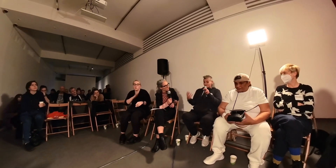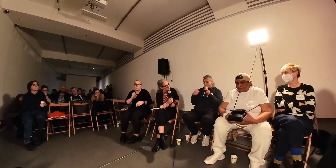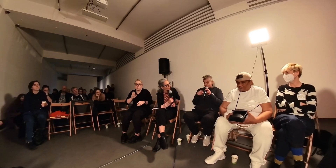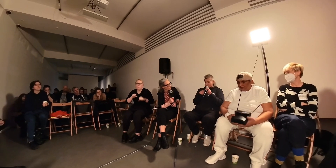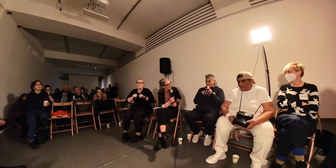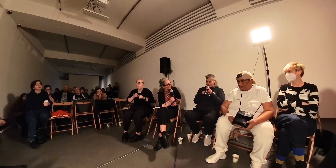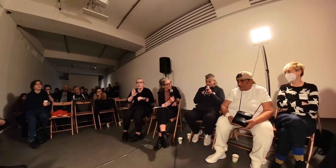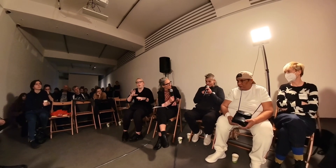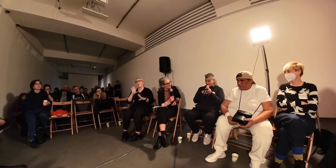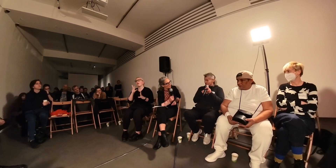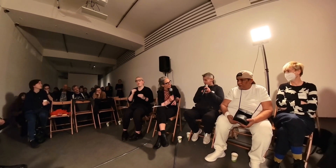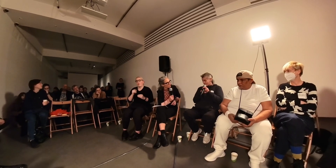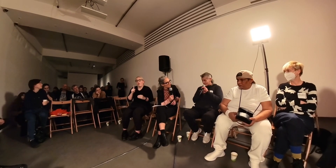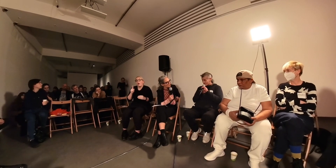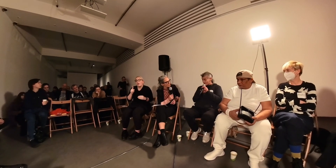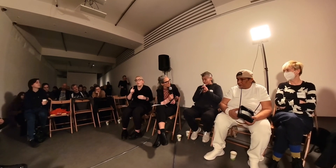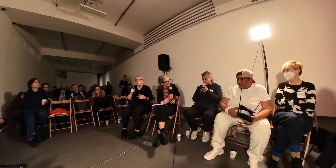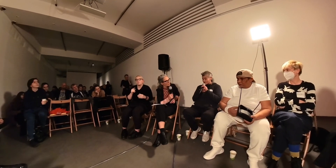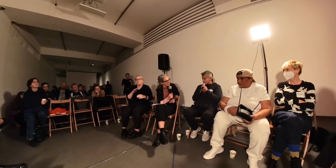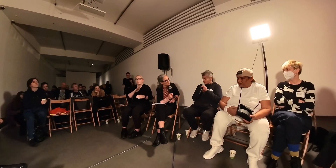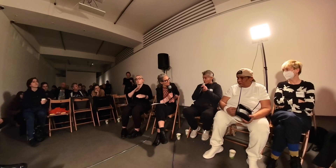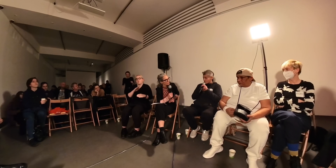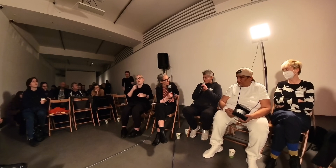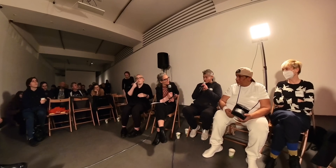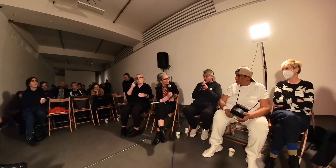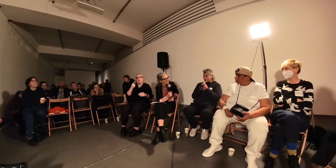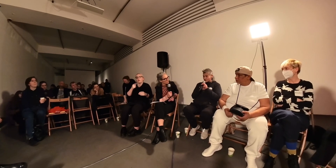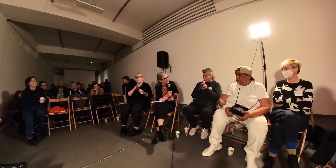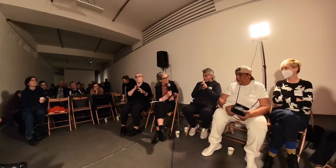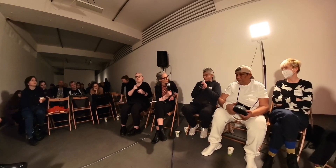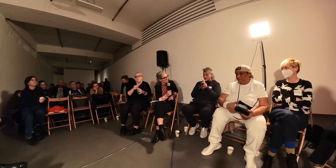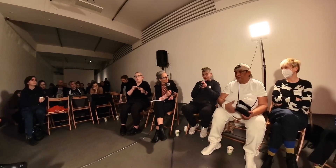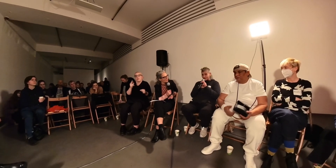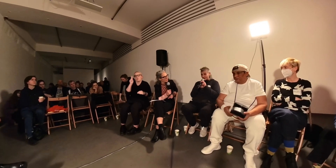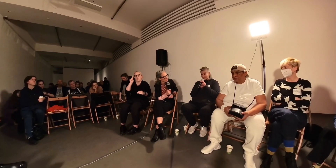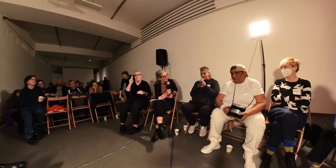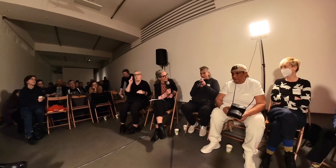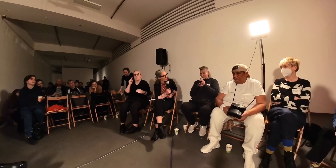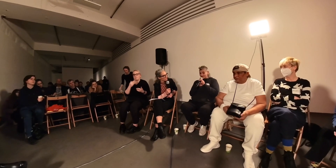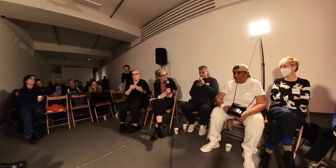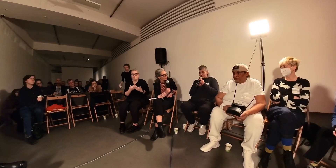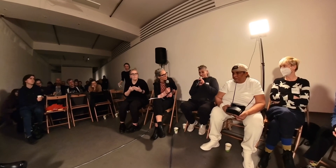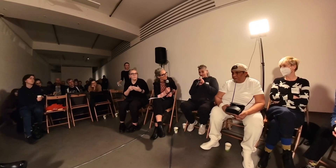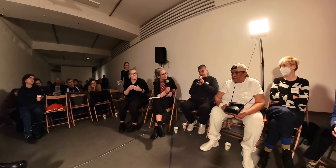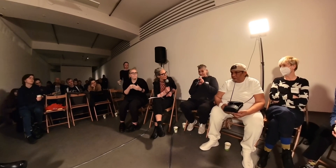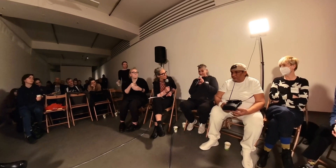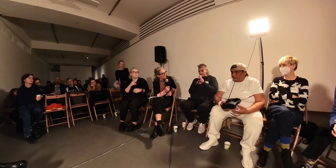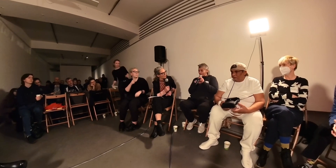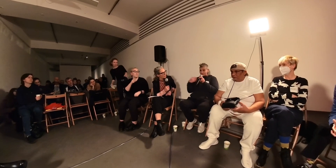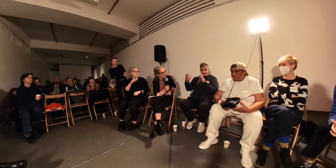mě, jakoby, co se týká mě, je mi tak nějak jedno, protože já se o sebe umím postarat, já se umím ozvat, ale když